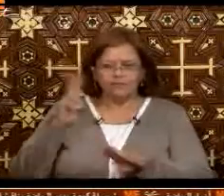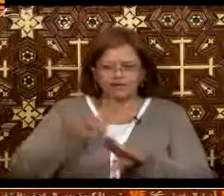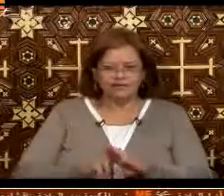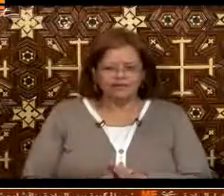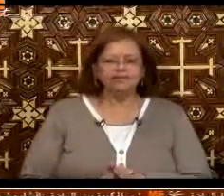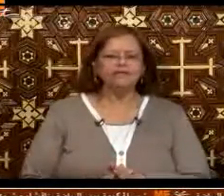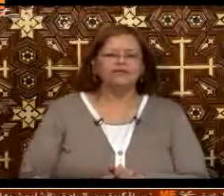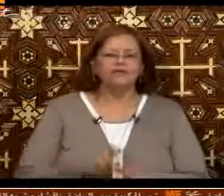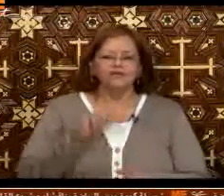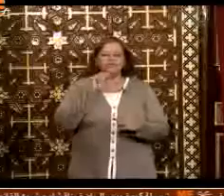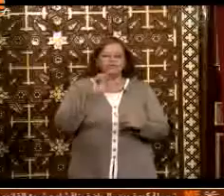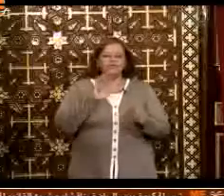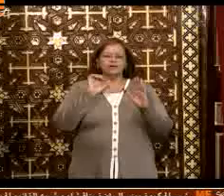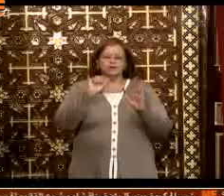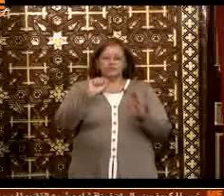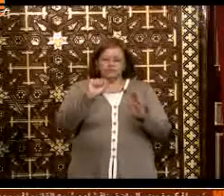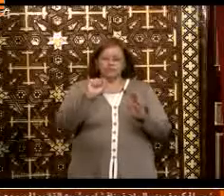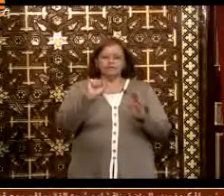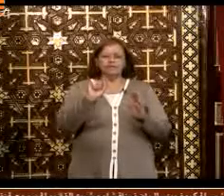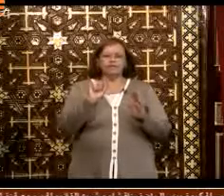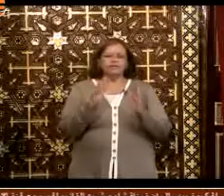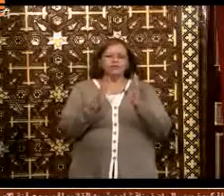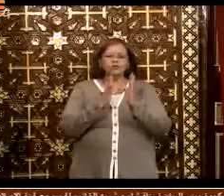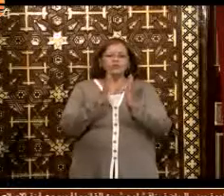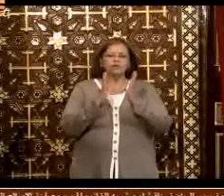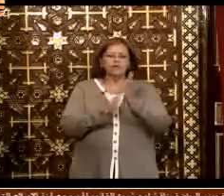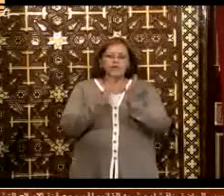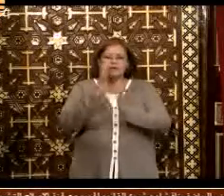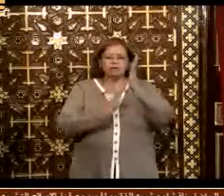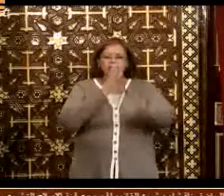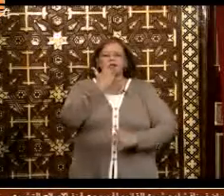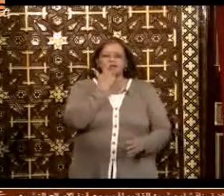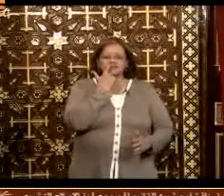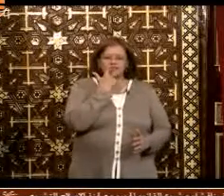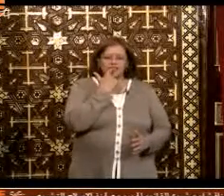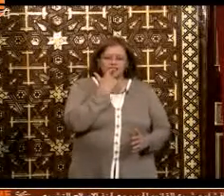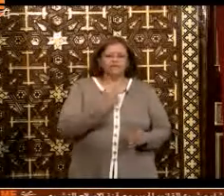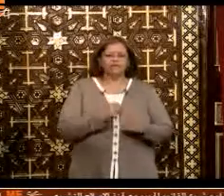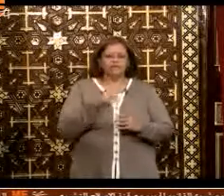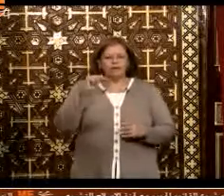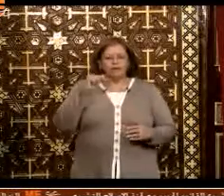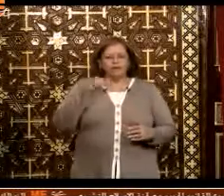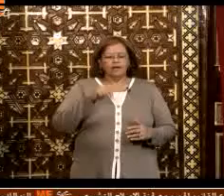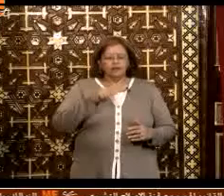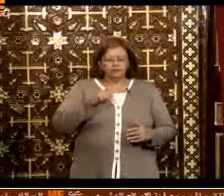مرة تانية في برنامج بتاعكم ايدك لسانك. زي